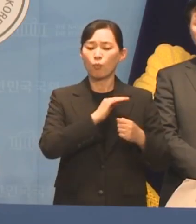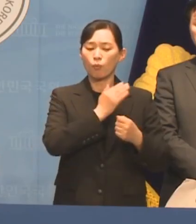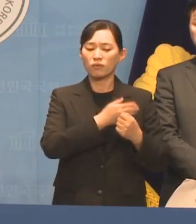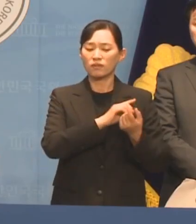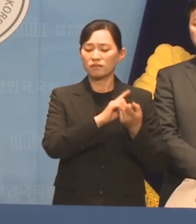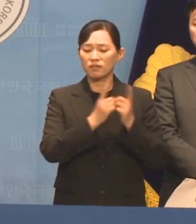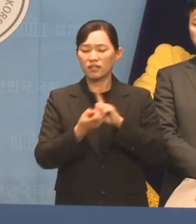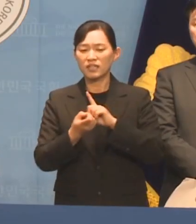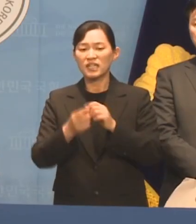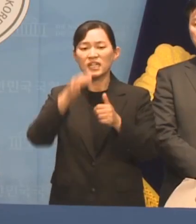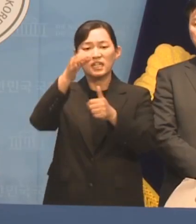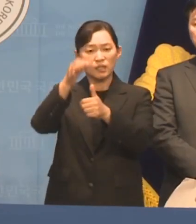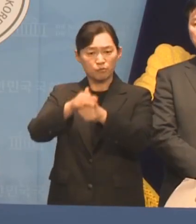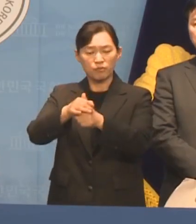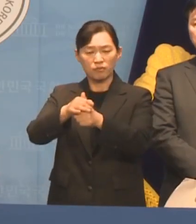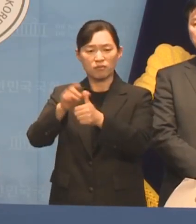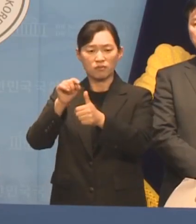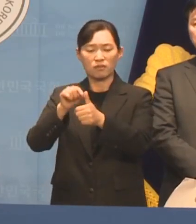권한대행이 임명한